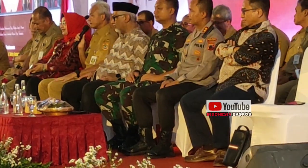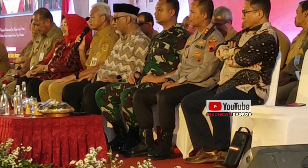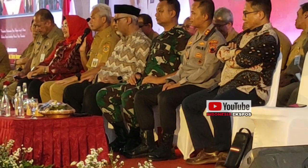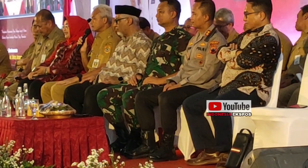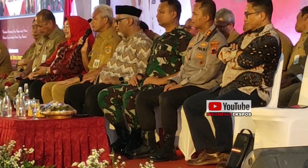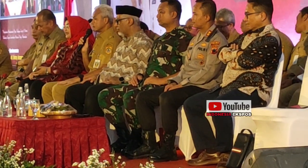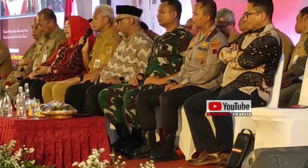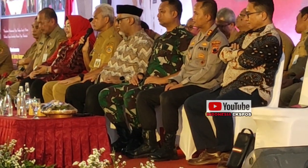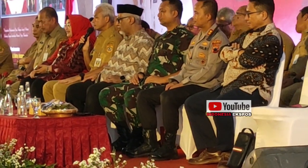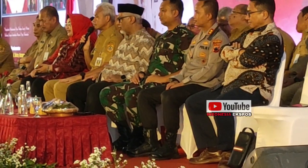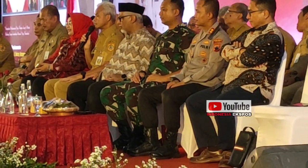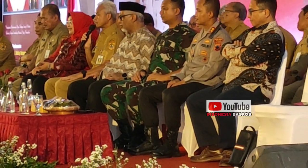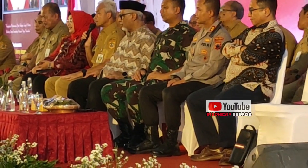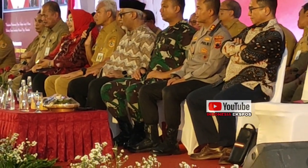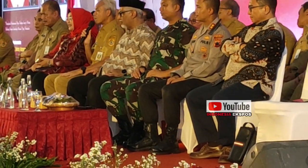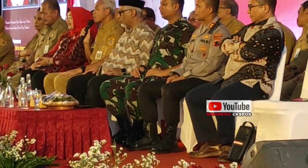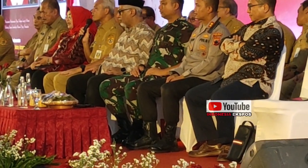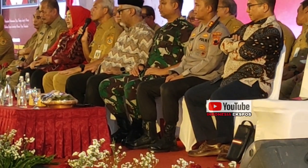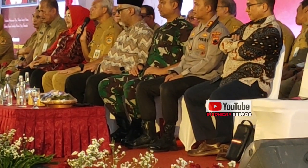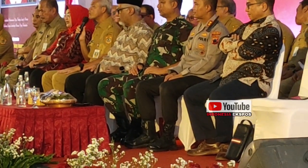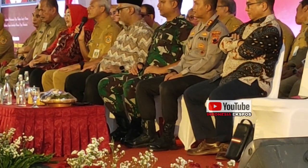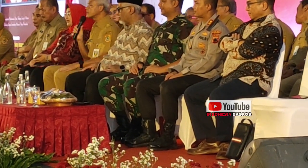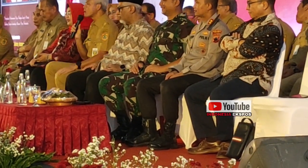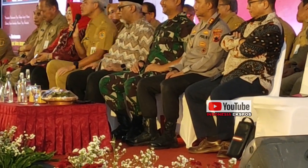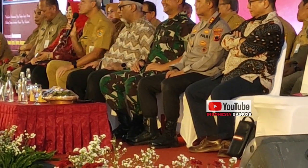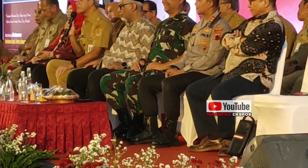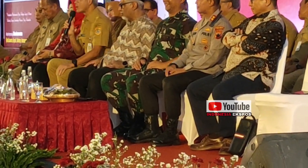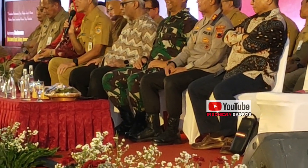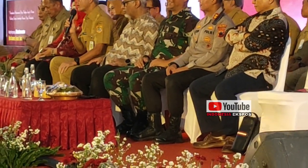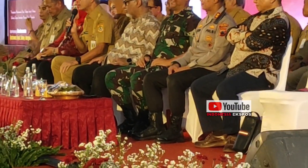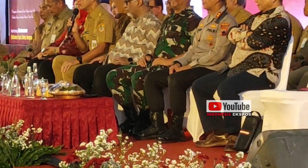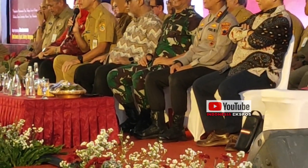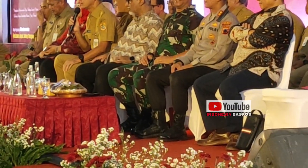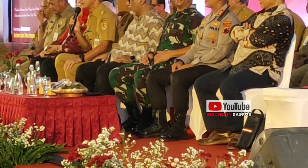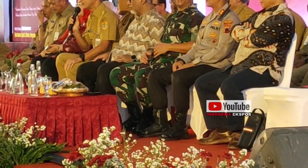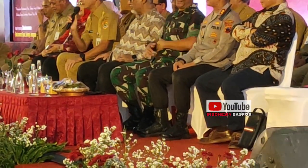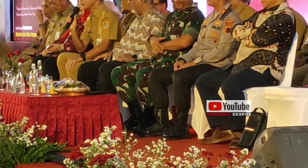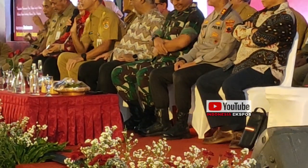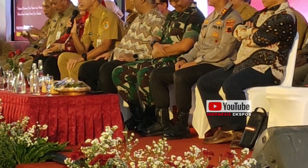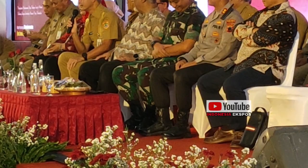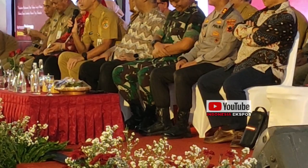Ganjar, assalamualaikum, selamat pagi Pak Ganjar. Lah kok win rocos sebaiknya sing ngongkon sapa?